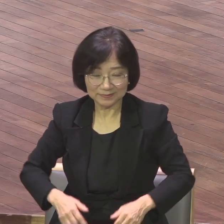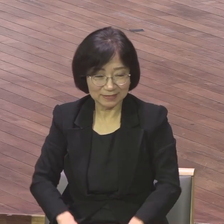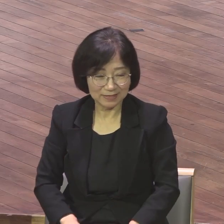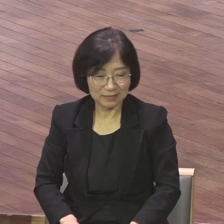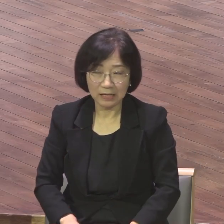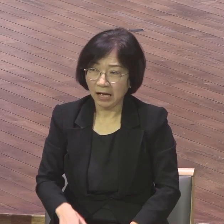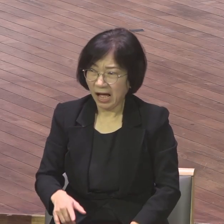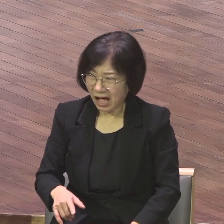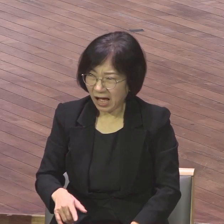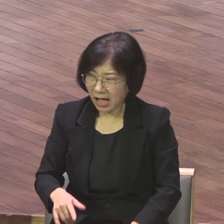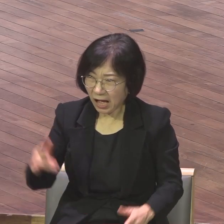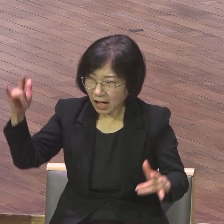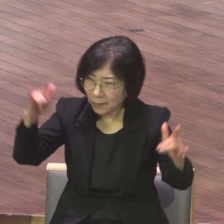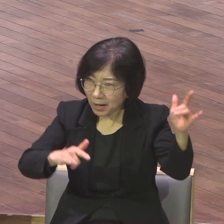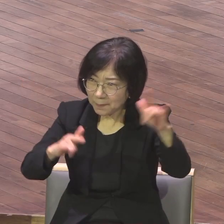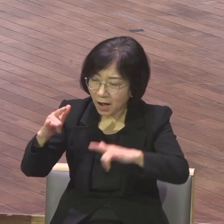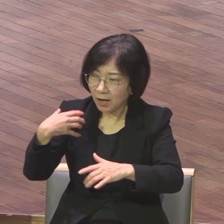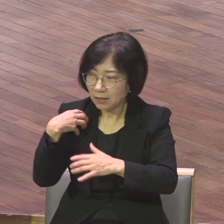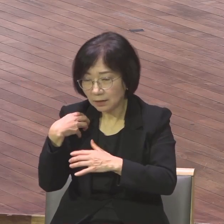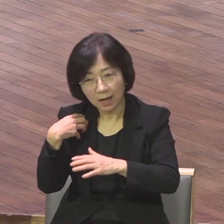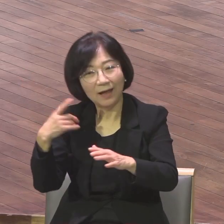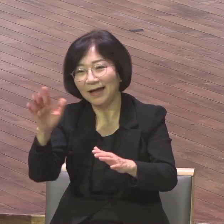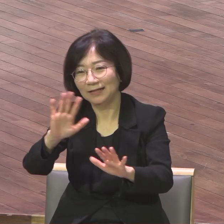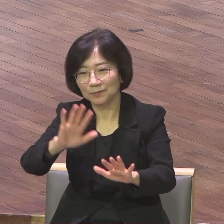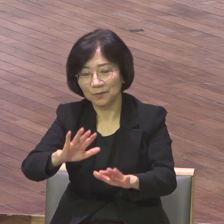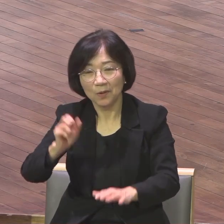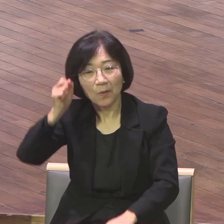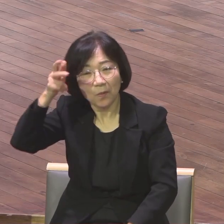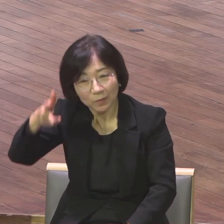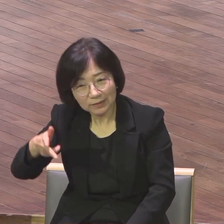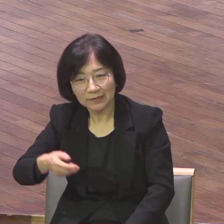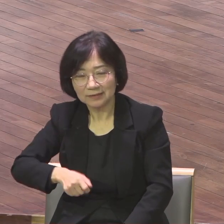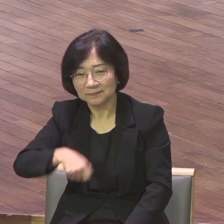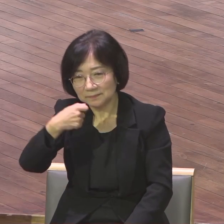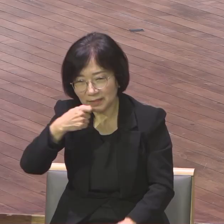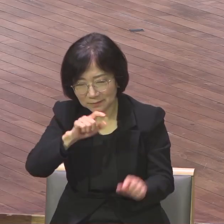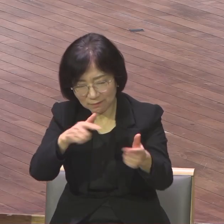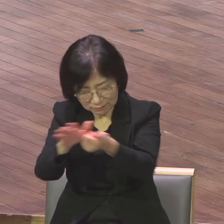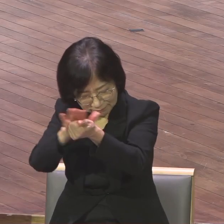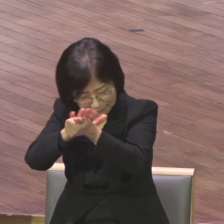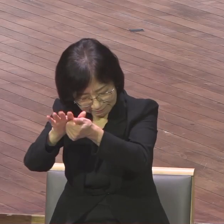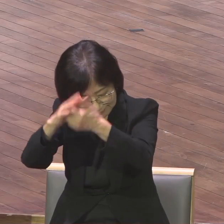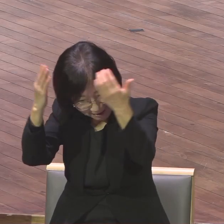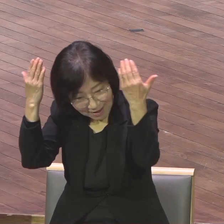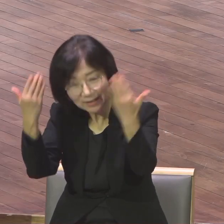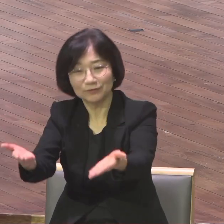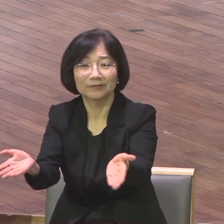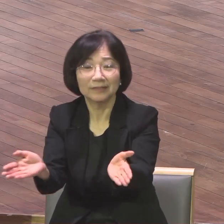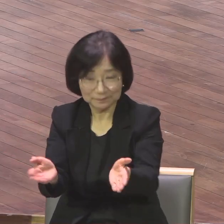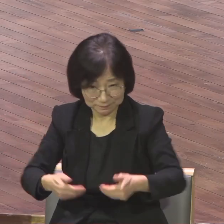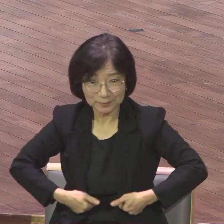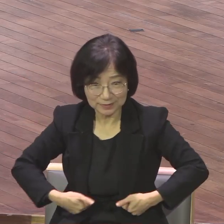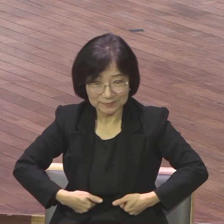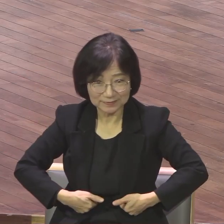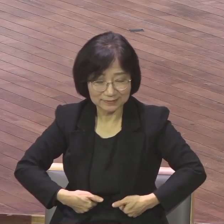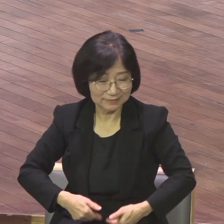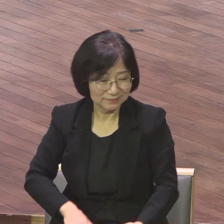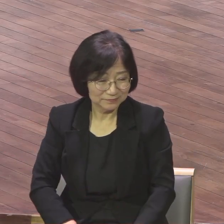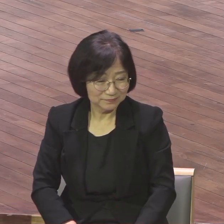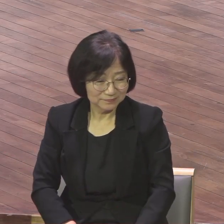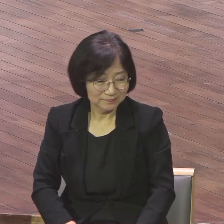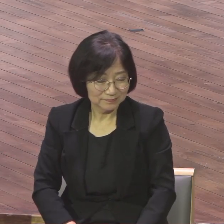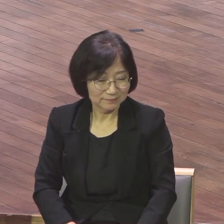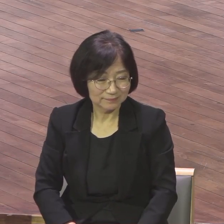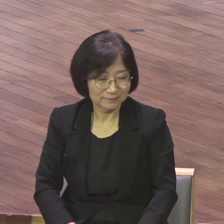거룩한 부담인데 그렇게 가지고 다 호텔 숙식 제공하면서 이분들에게 이제 선교 현장을 다 이렇게